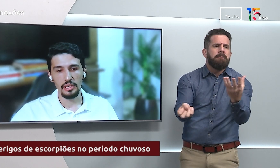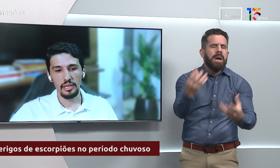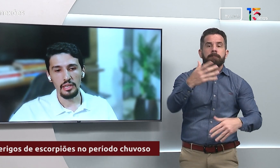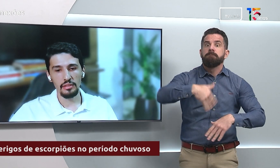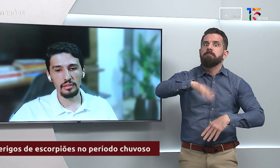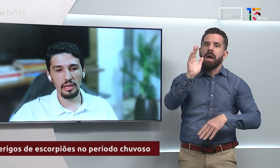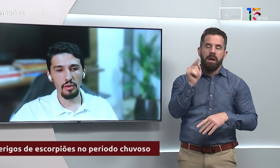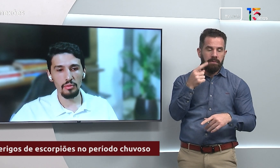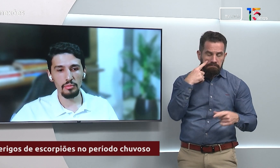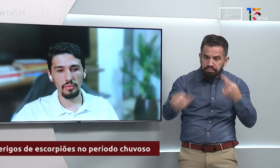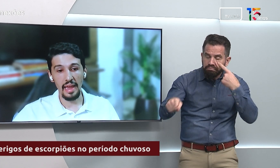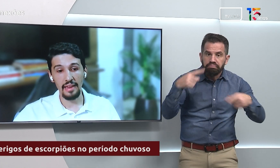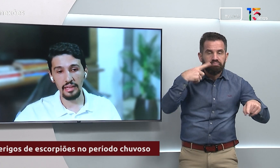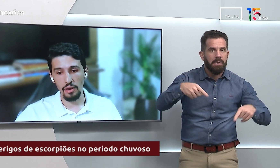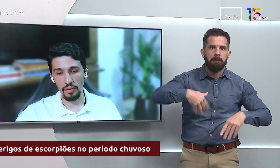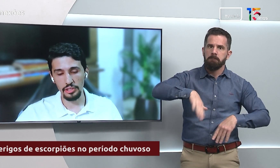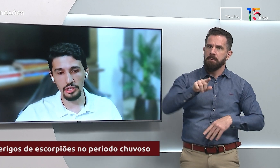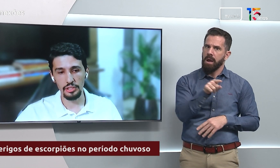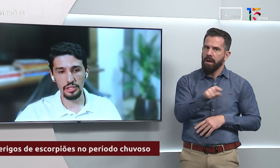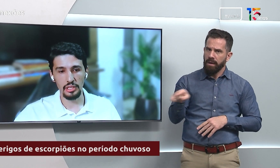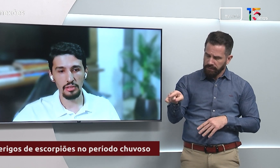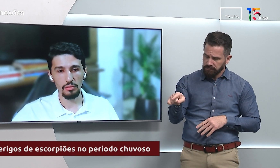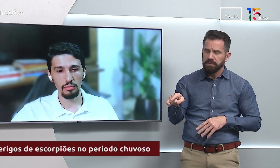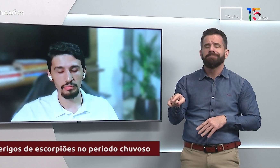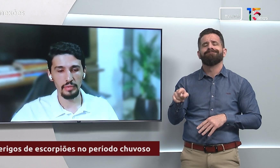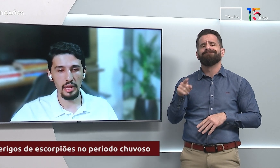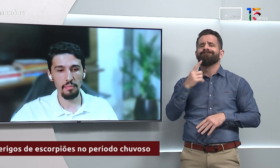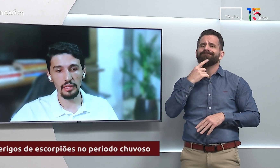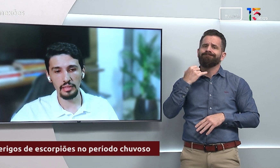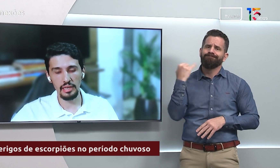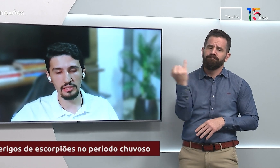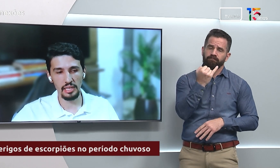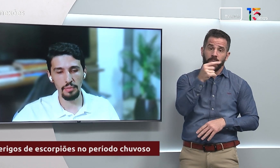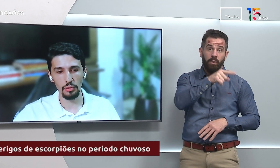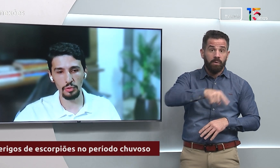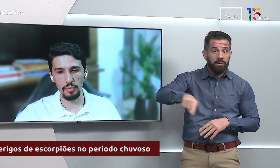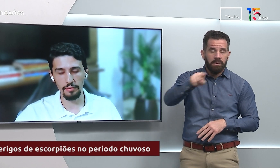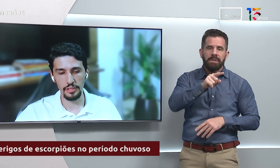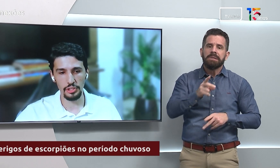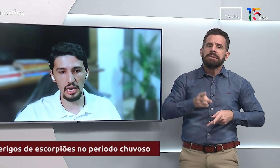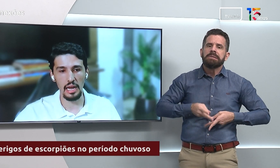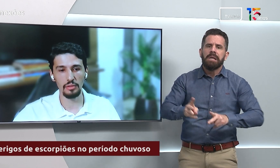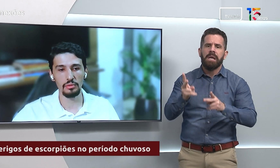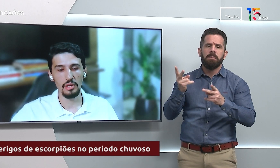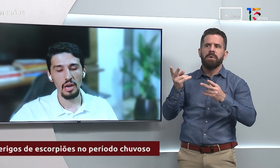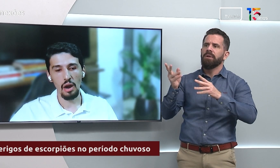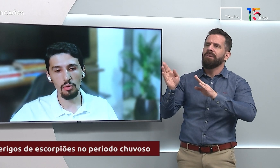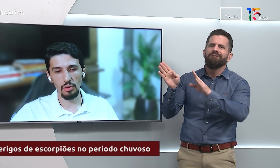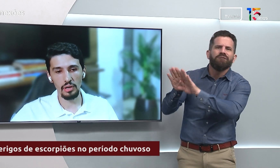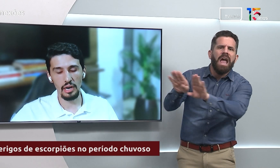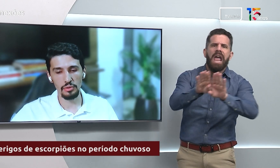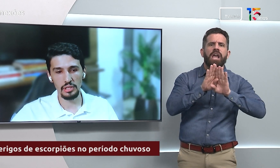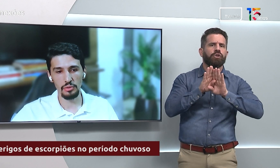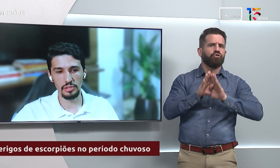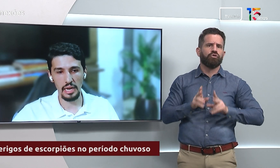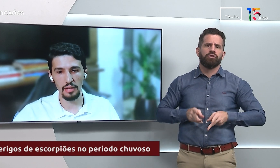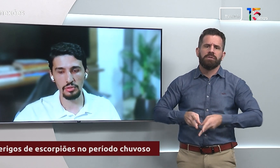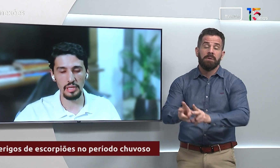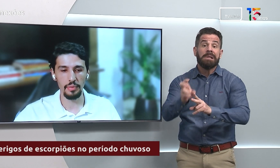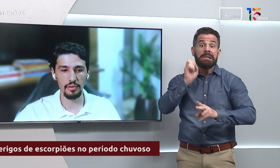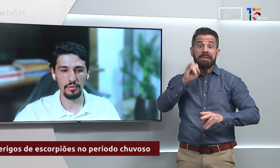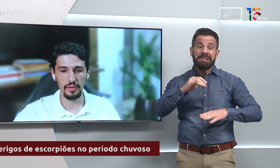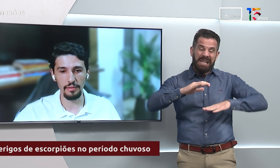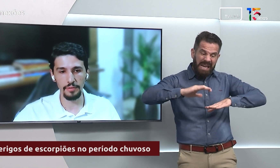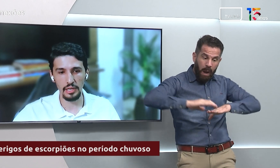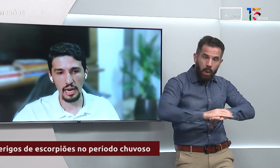animais. Então, é ideal que a gente mantenha sempre tudo bem fechado. Ao colocar os